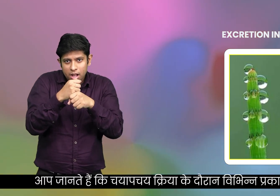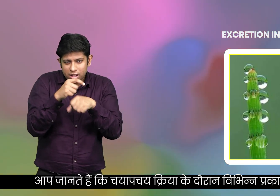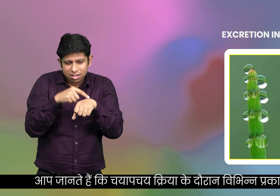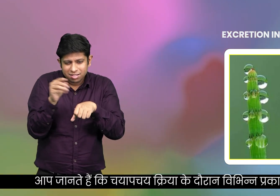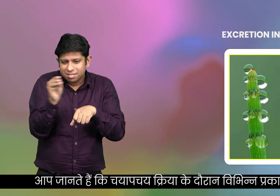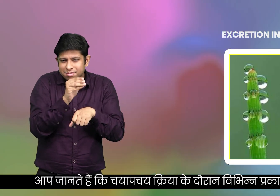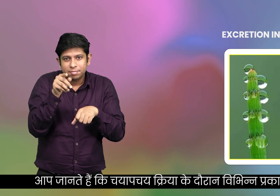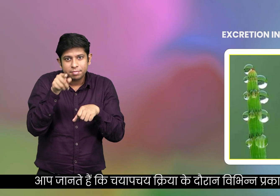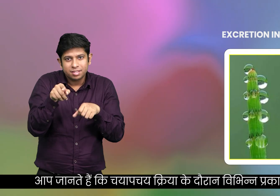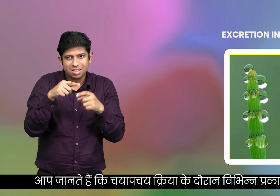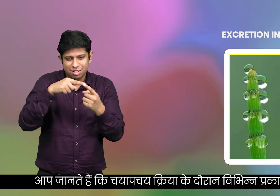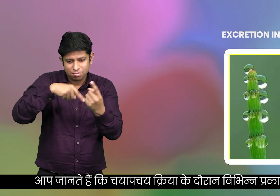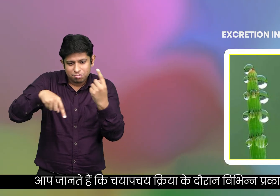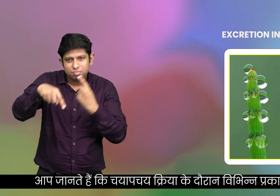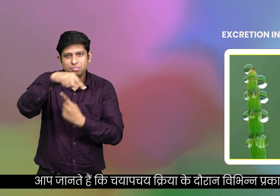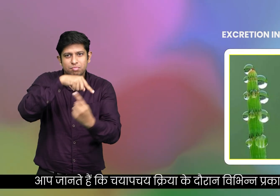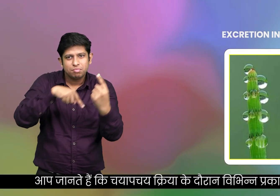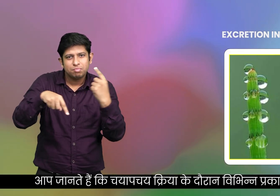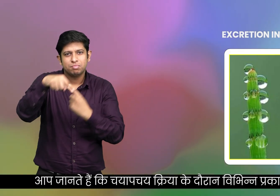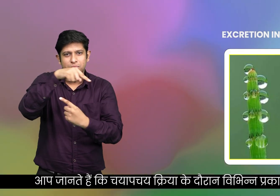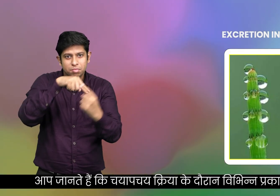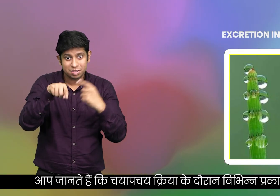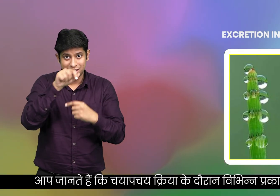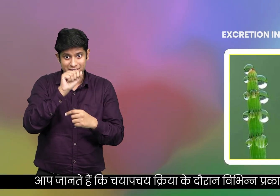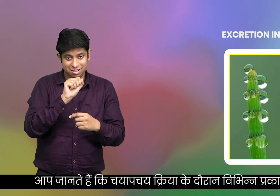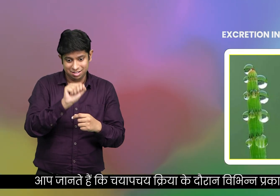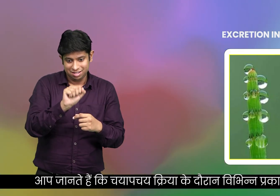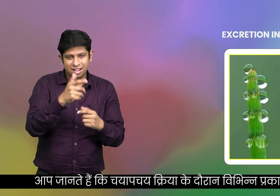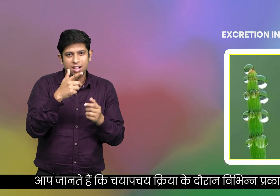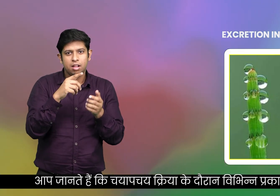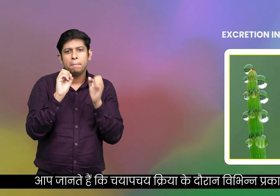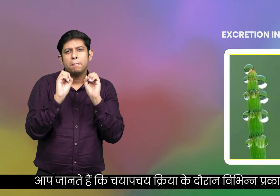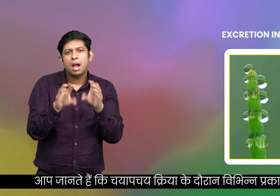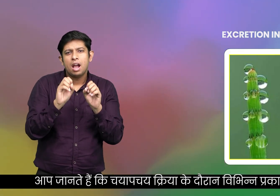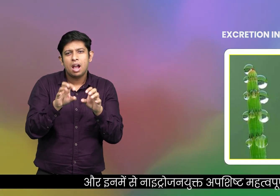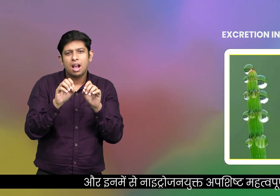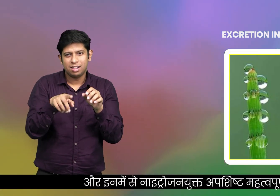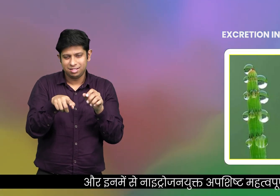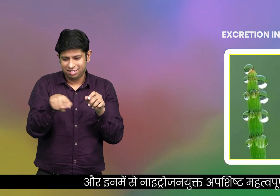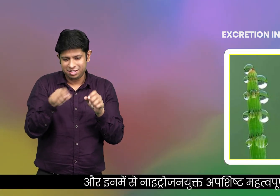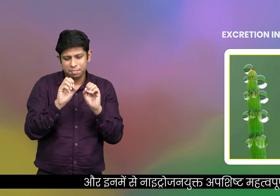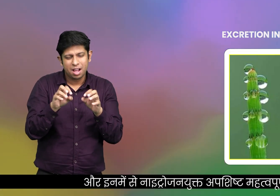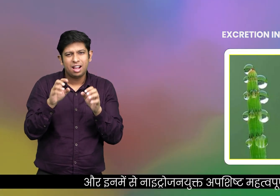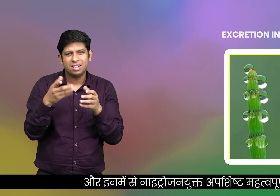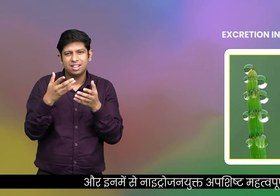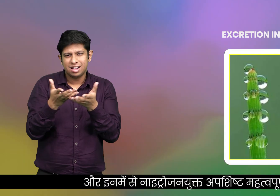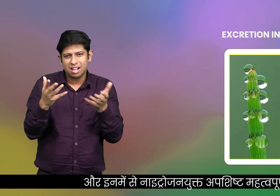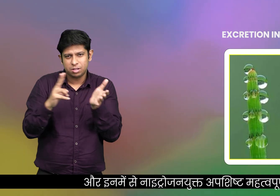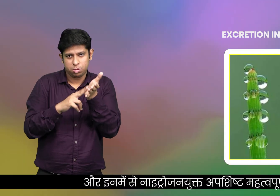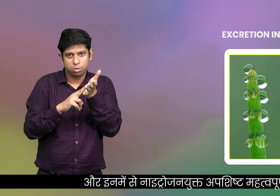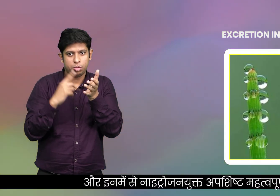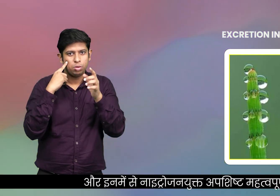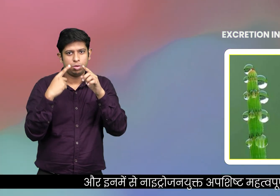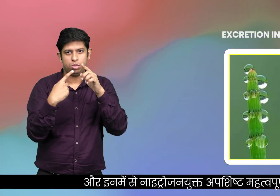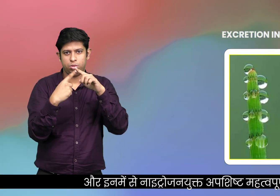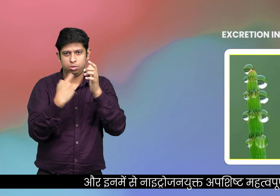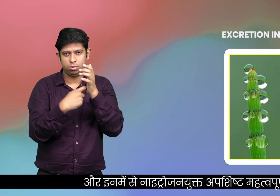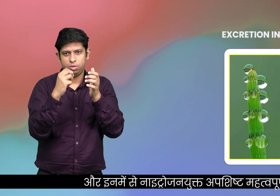दौरान विभिन्न प्रकार के अंतिम उत्पाद बनते हैं और इनमें से नाइट्रोजन युक्त